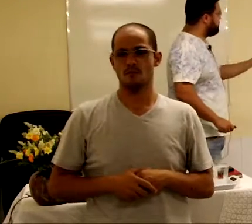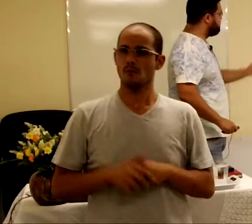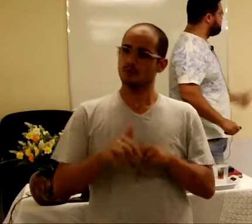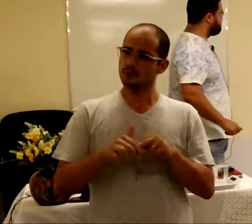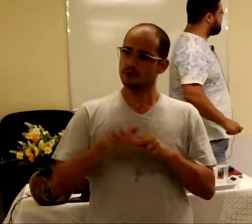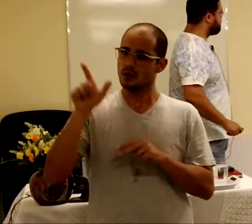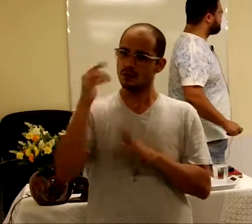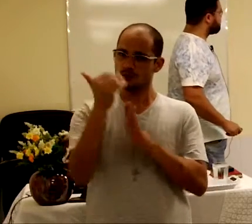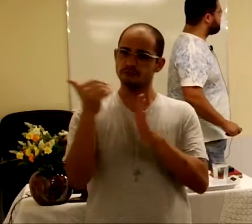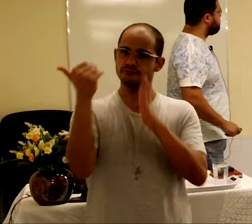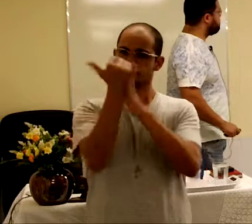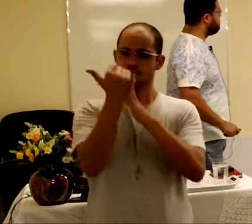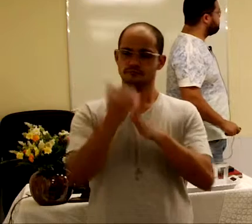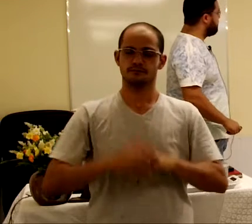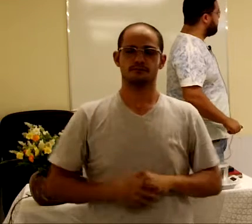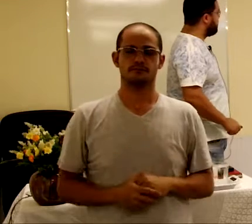superior.